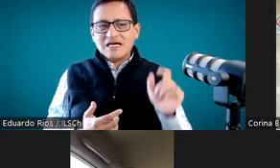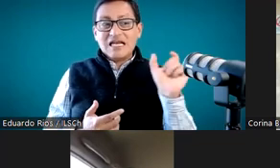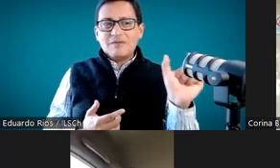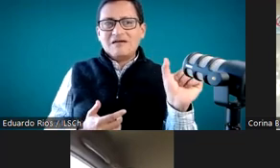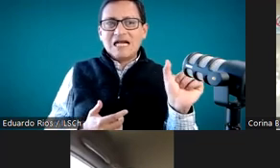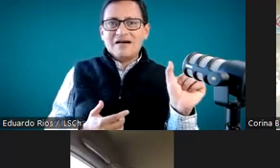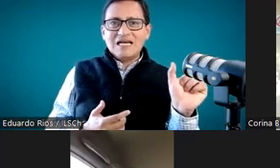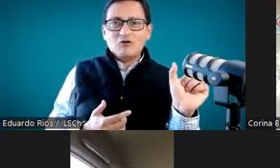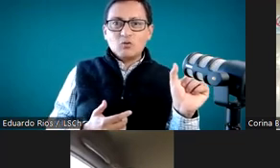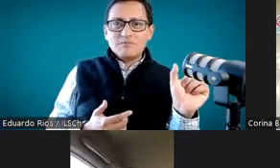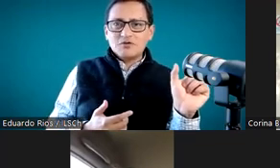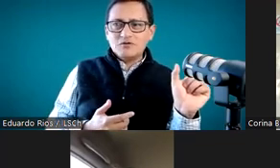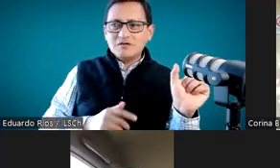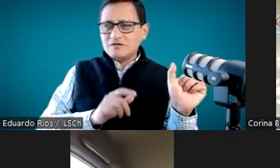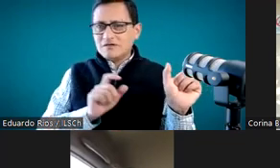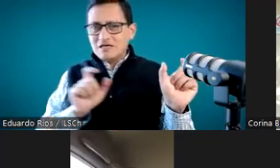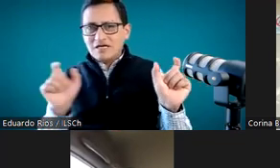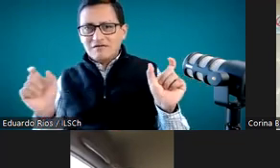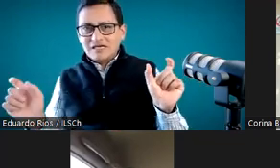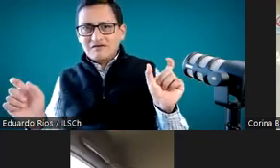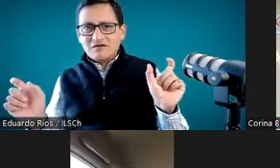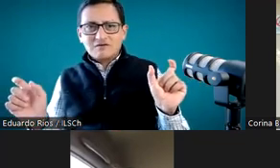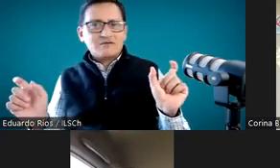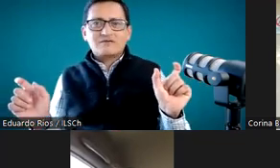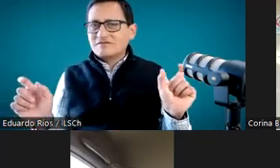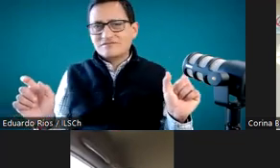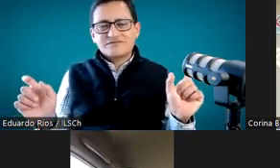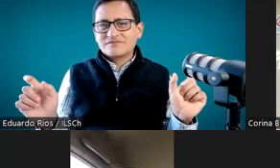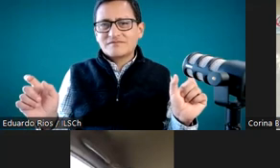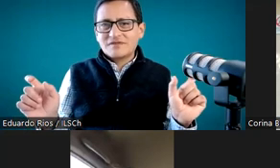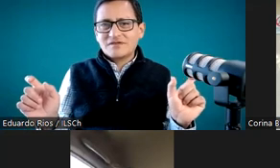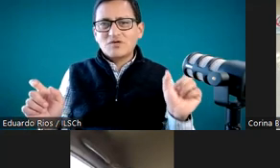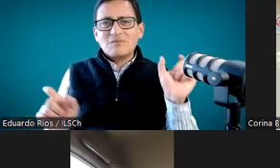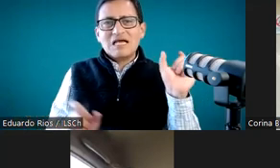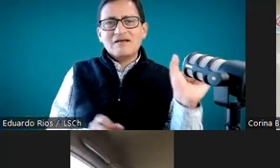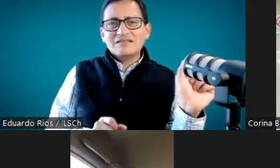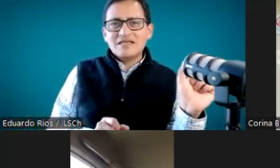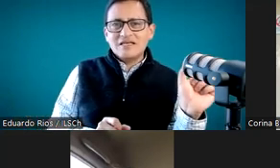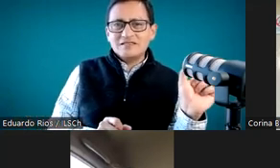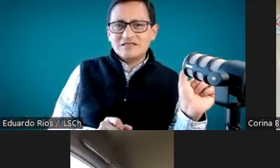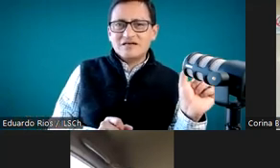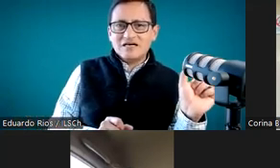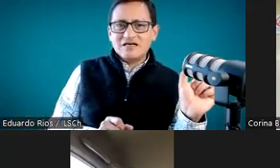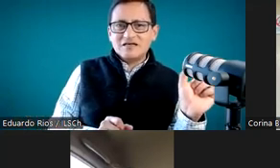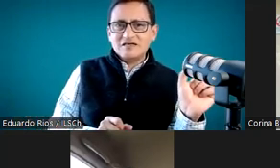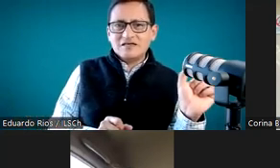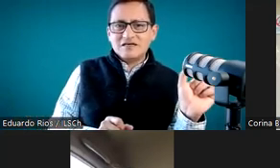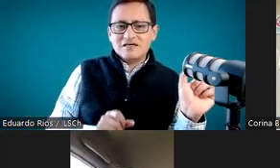en que, la palabra lavar la voy a ocupar para todo, la palabra escribir, no. Una palabra en señas se